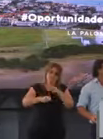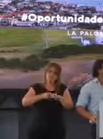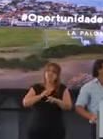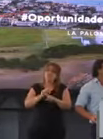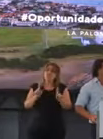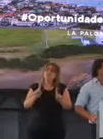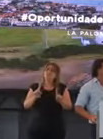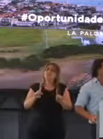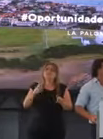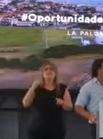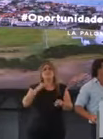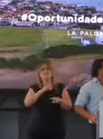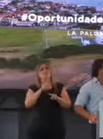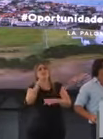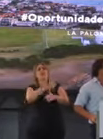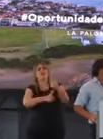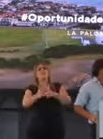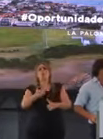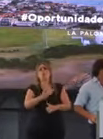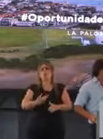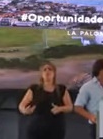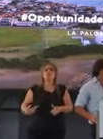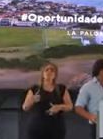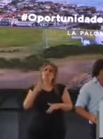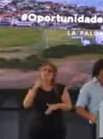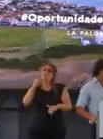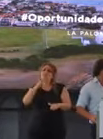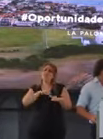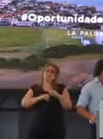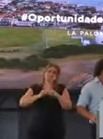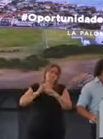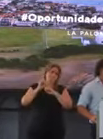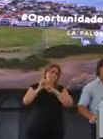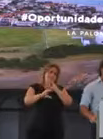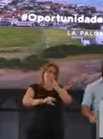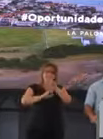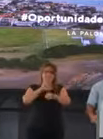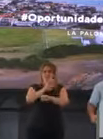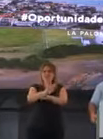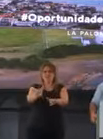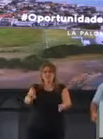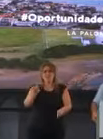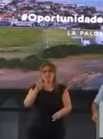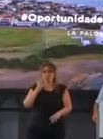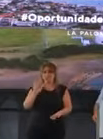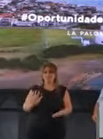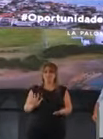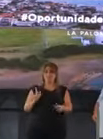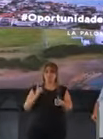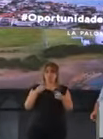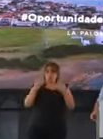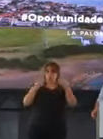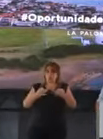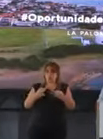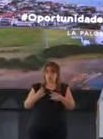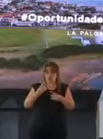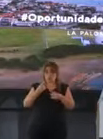Que nadie crea que para cambiar un gobierno al otro hay que lastimar. Es más, los que llegaron